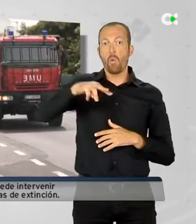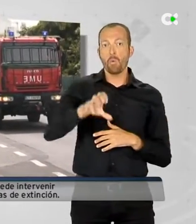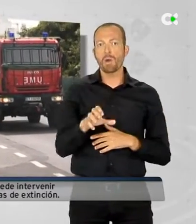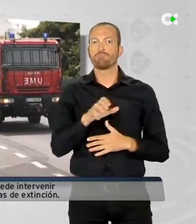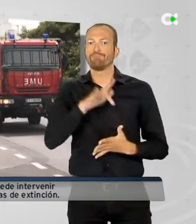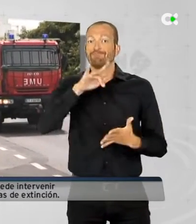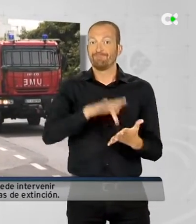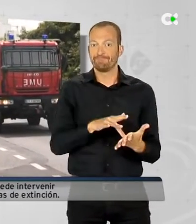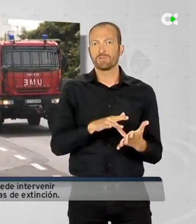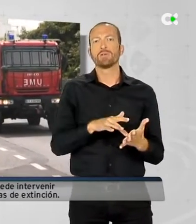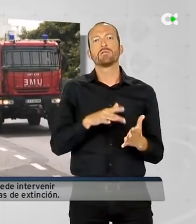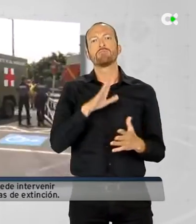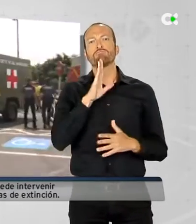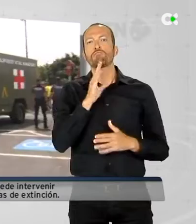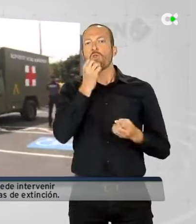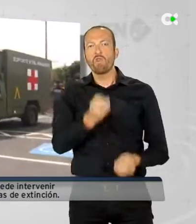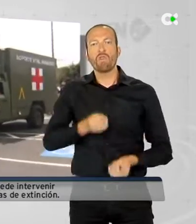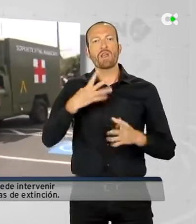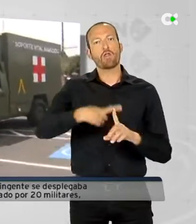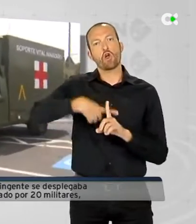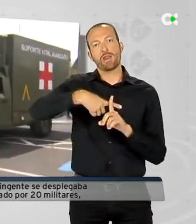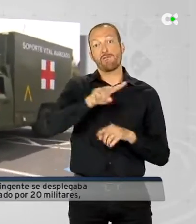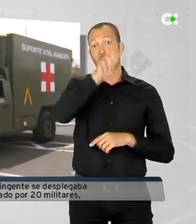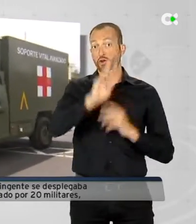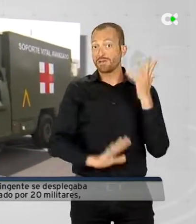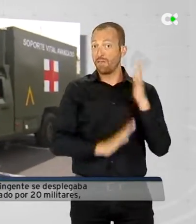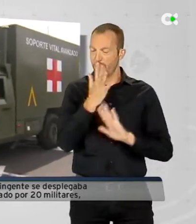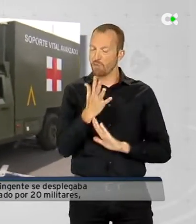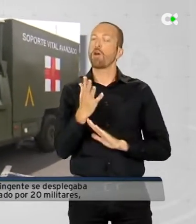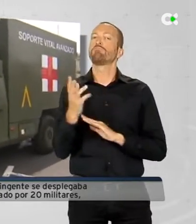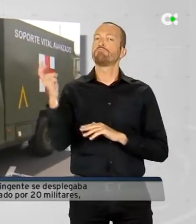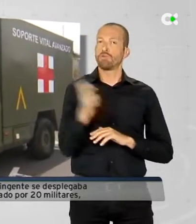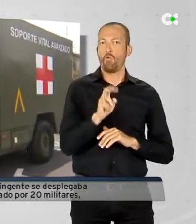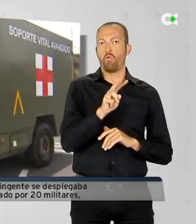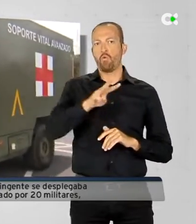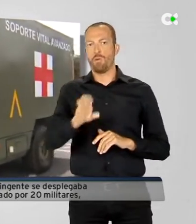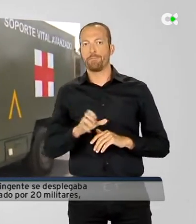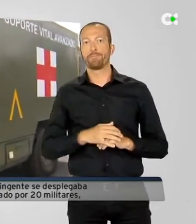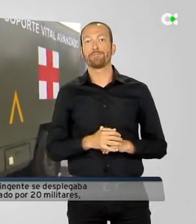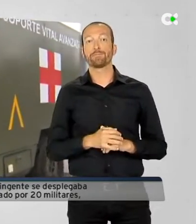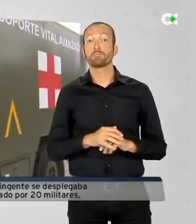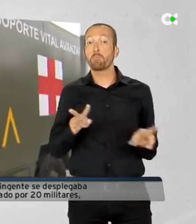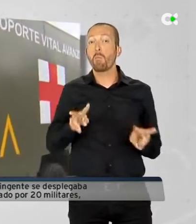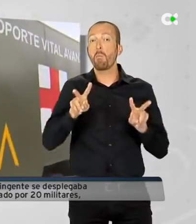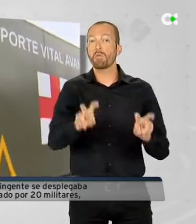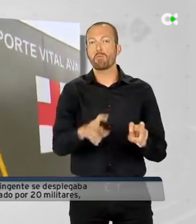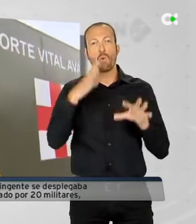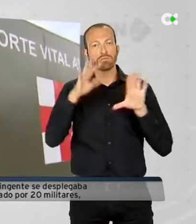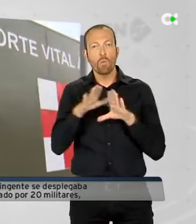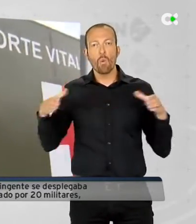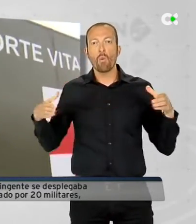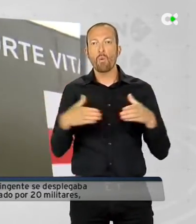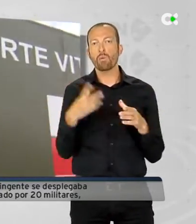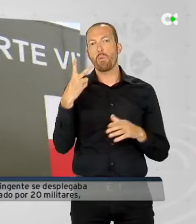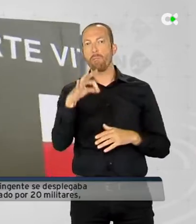se incorporó a las labores de extinción tras la declaración del incendio en nivel 2. En un primer momento se desplegó un